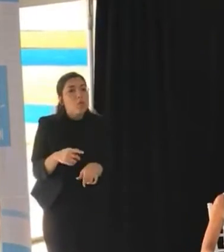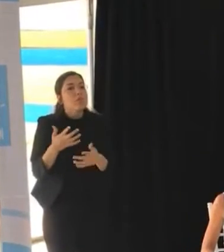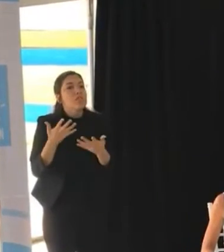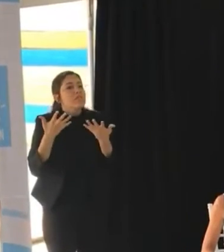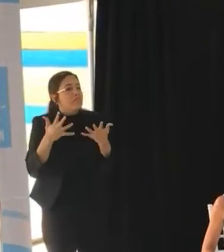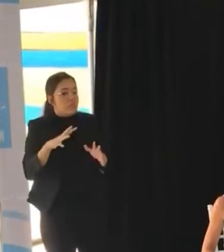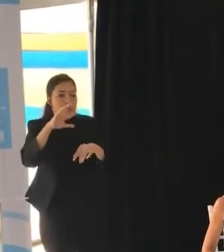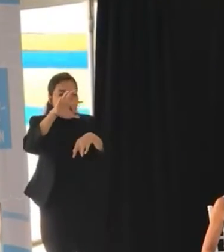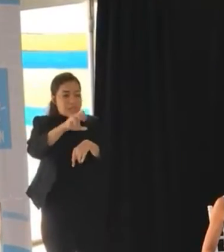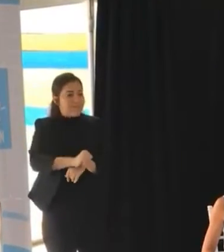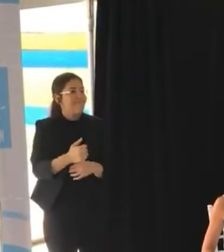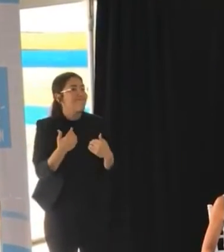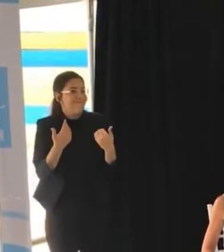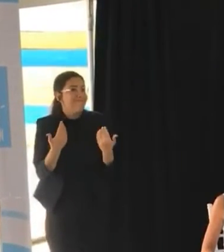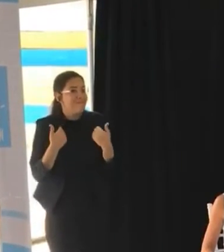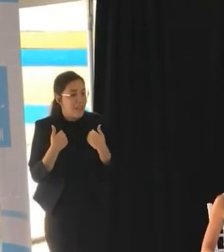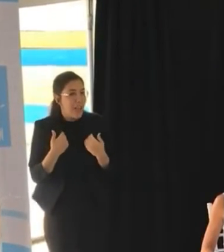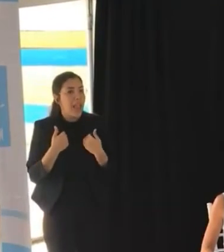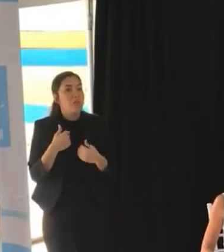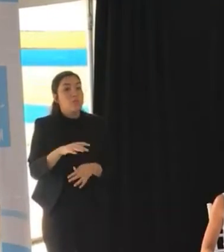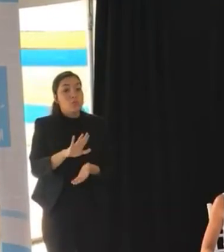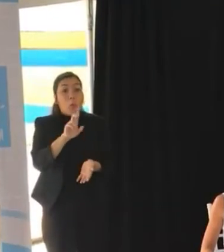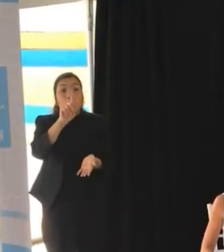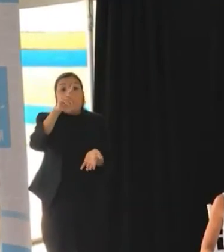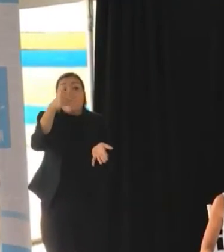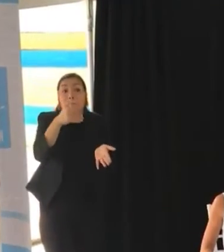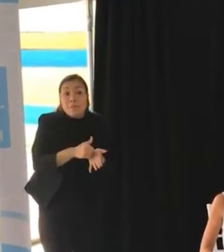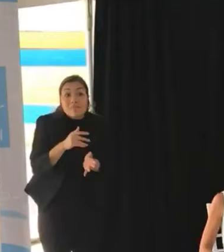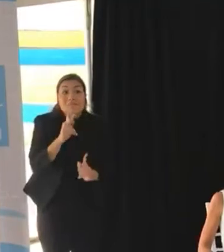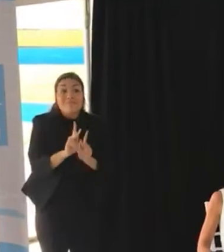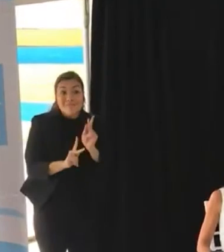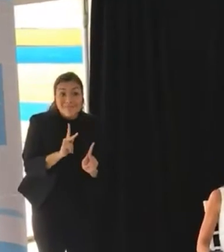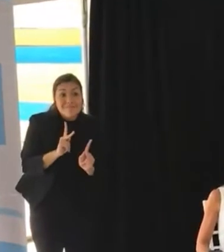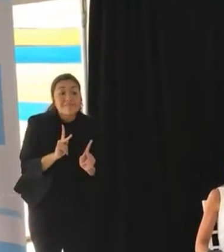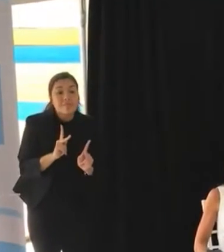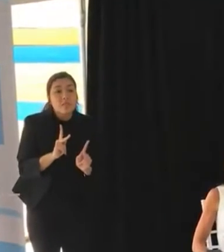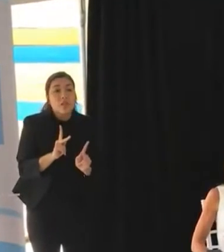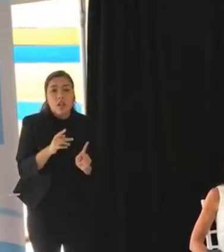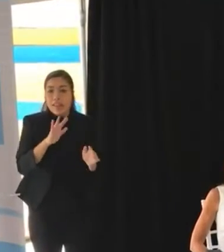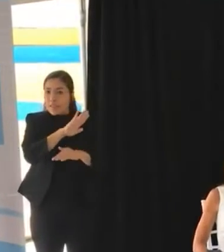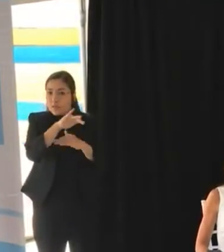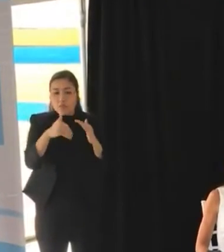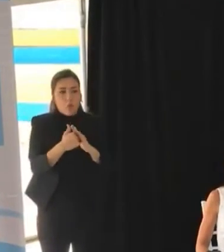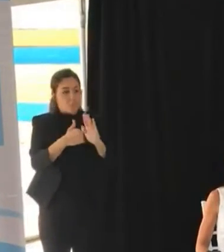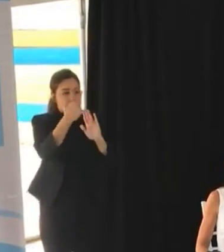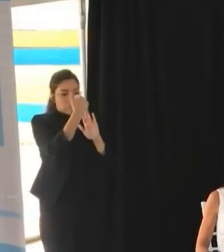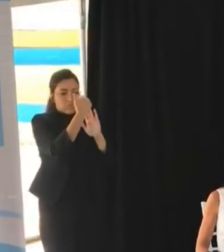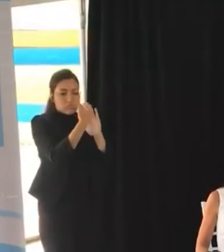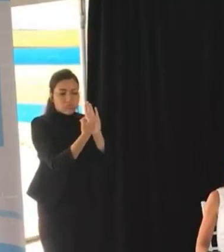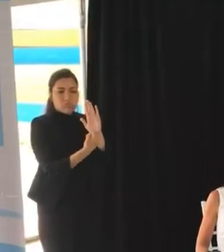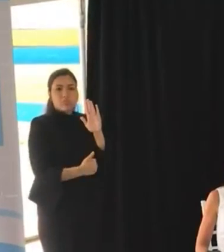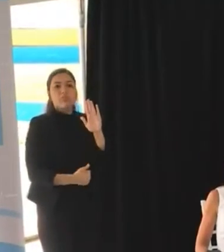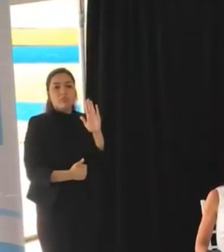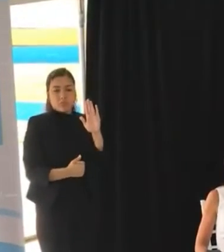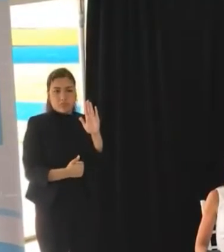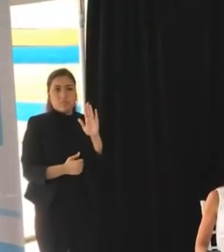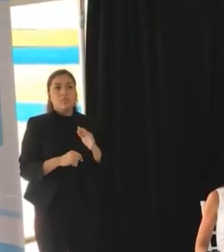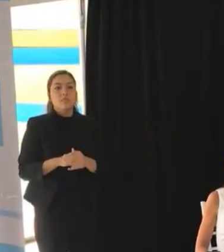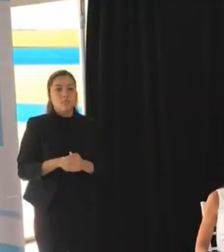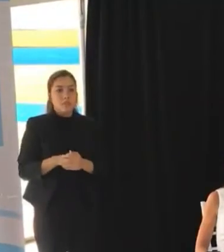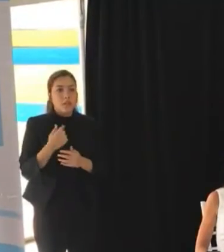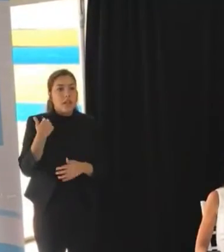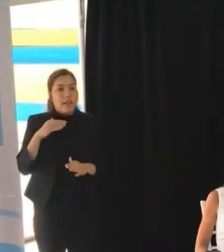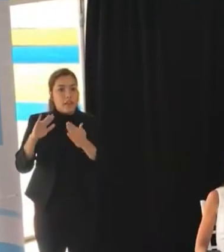1,000 personas que van a llegar. Todo se ha trabajado con el listado de 3 recursos. El municipio, que está recibiendo cientos de